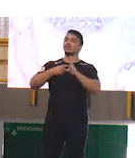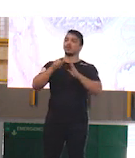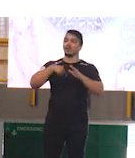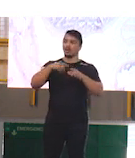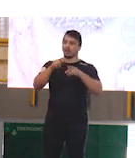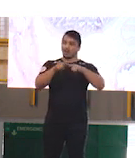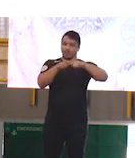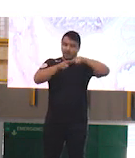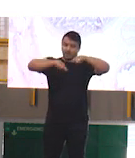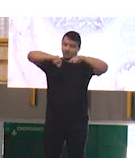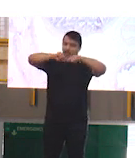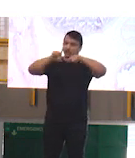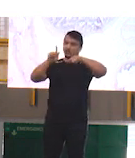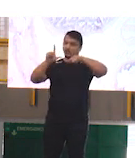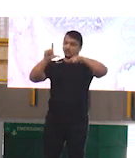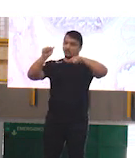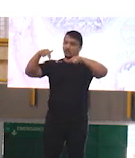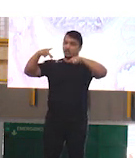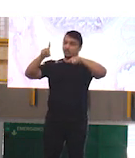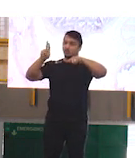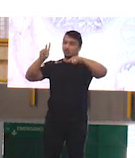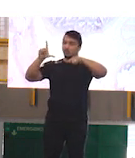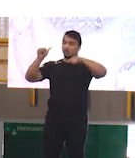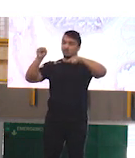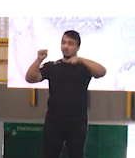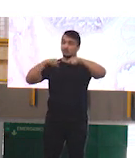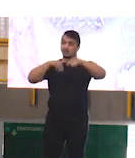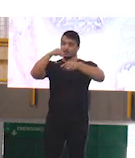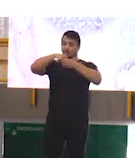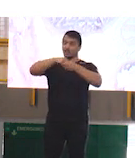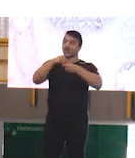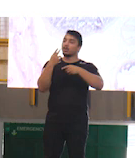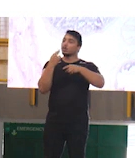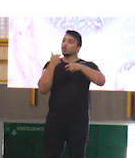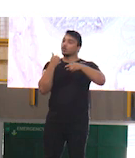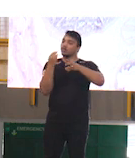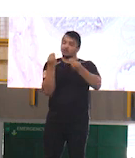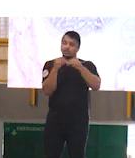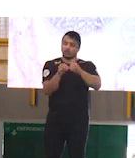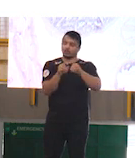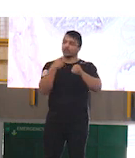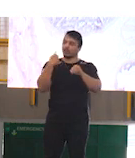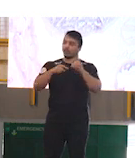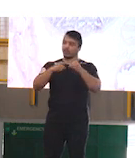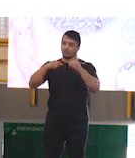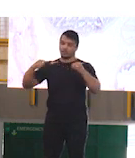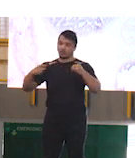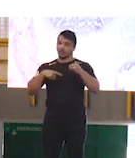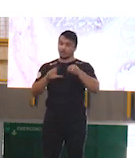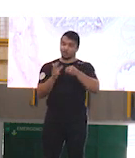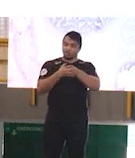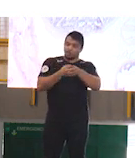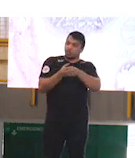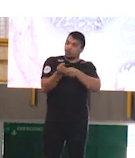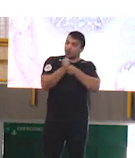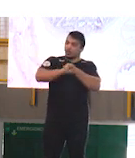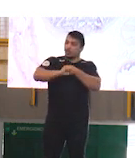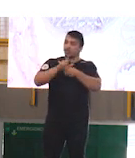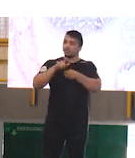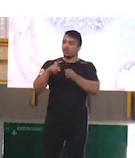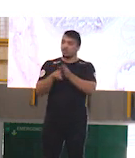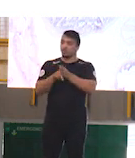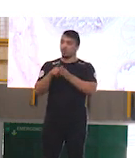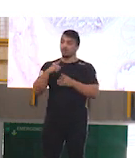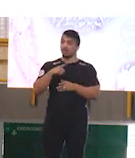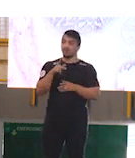Uma secreção que vai nutrir os espermatozoides e vai protegê-los do meio ácido. Então vai liberar uma substância